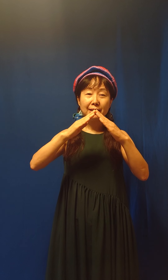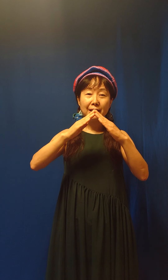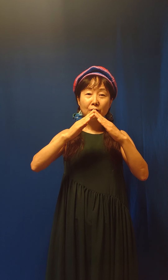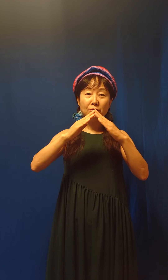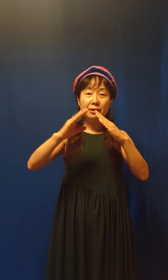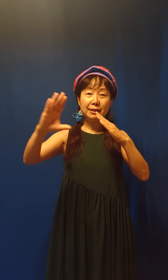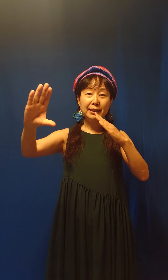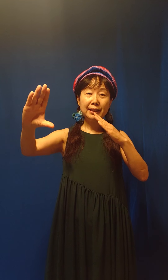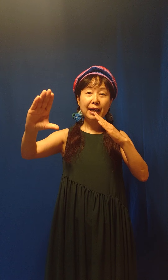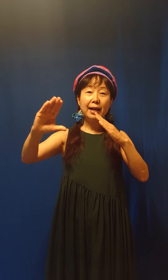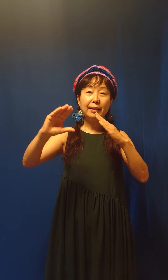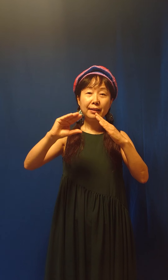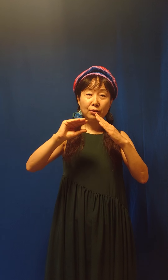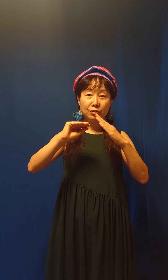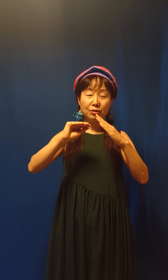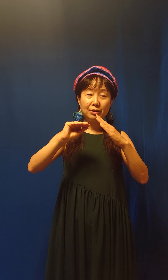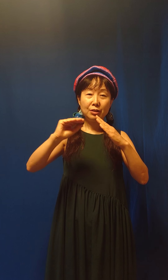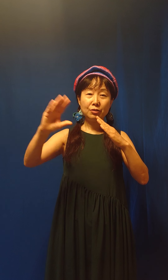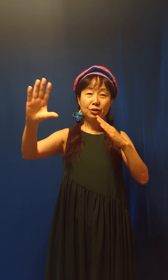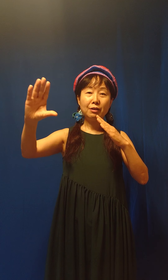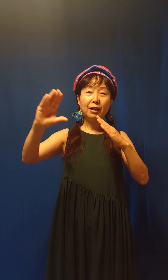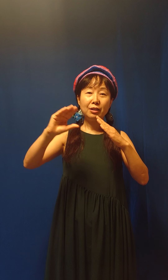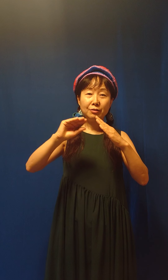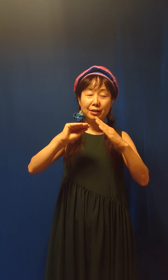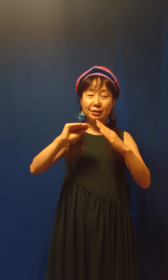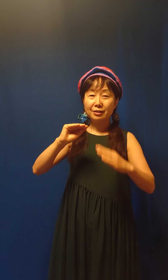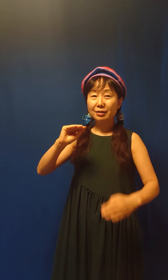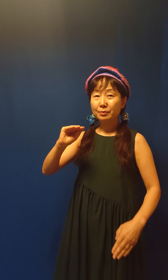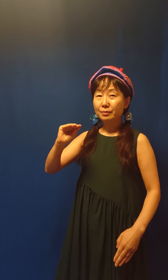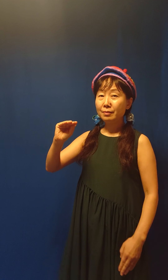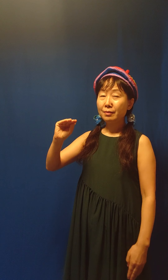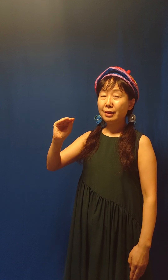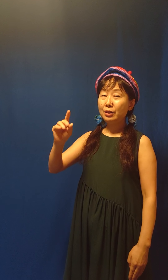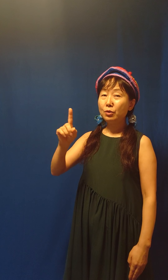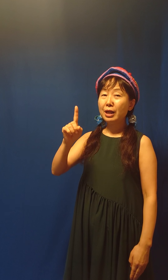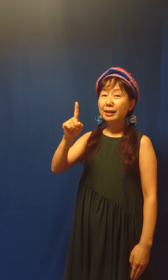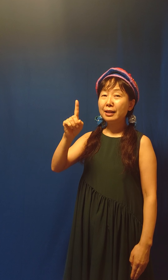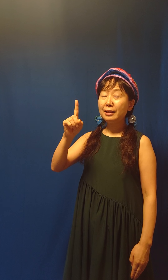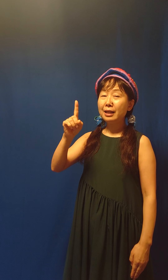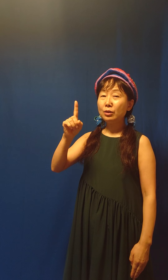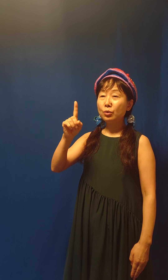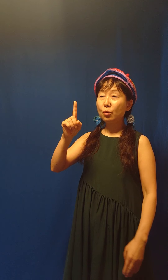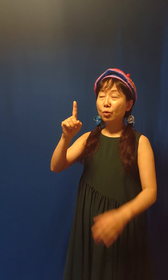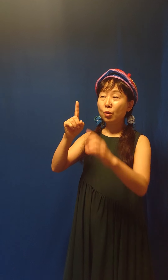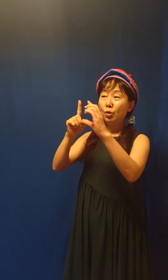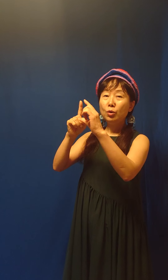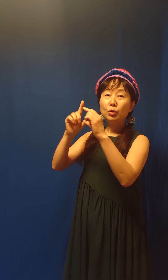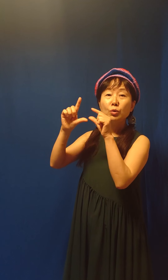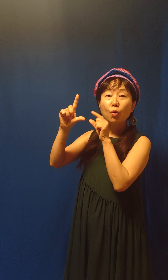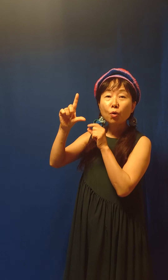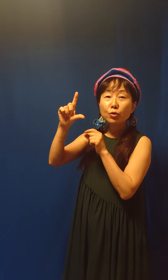ったら、お家に帰ってくるっていう手話があるんです、ね、人がだんだんとこう遠く